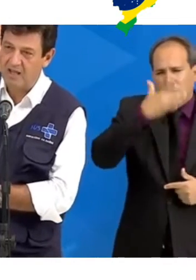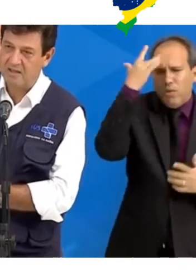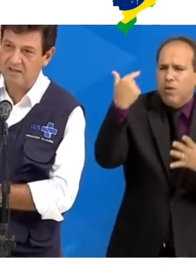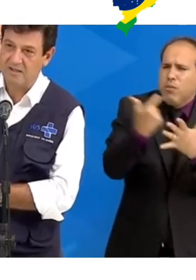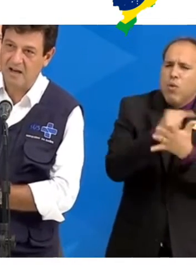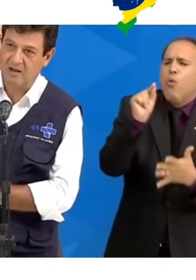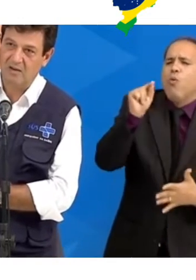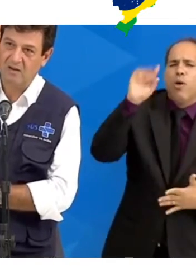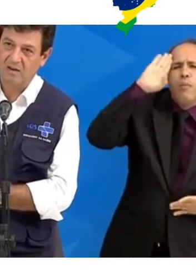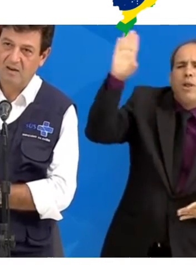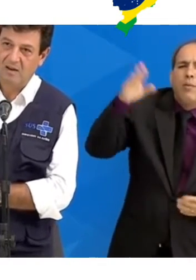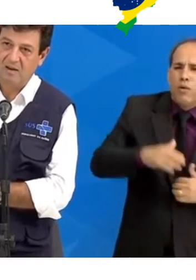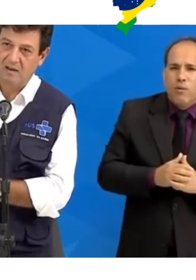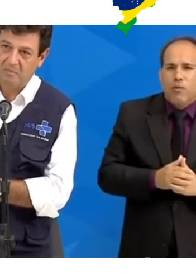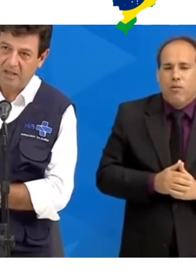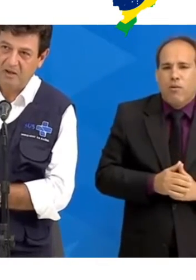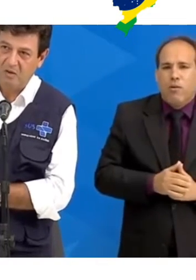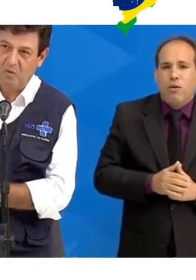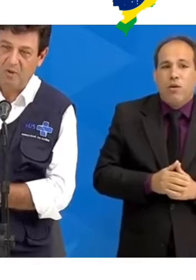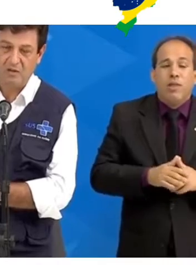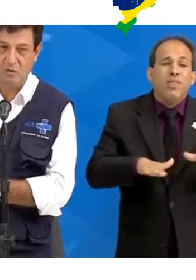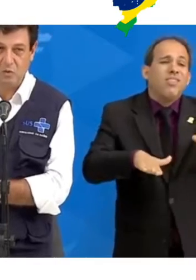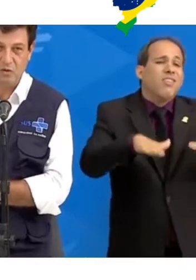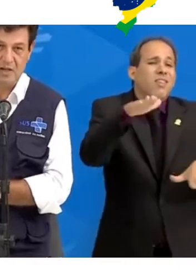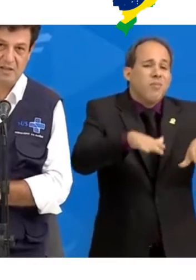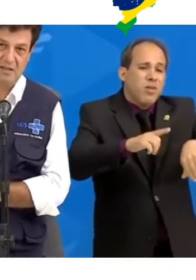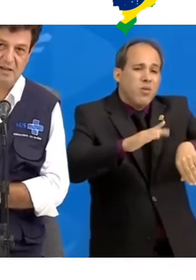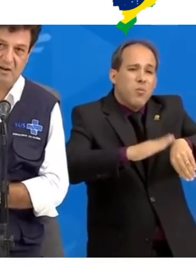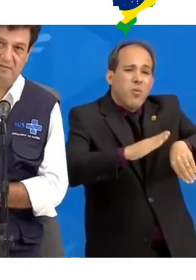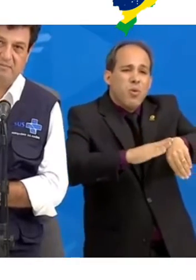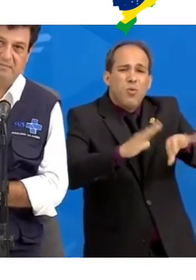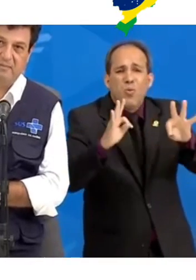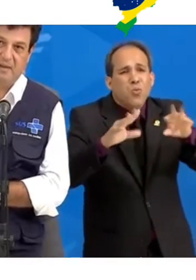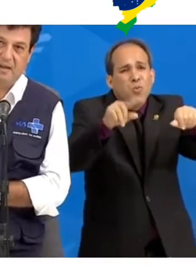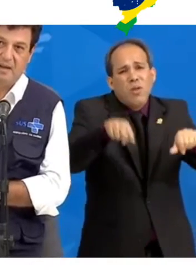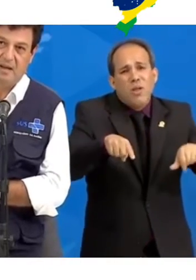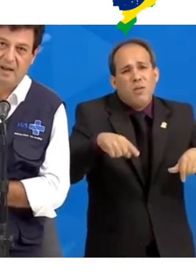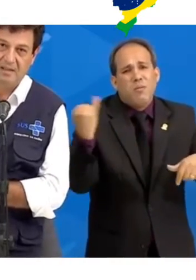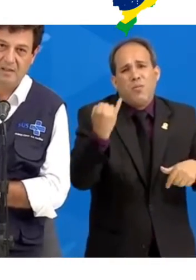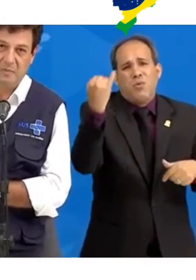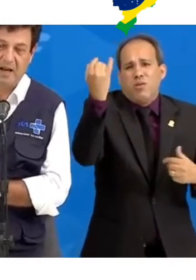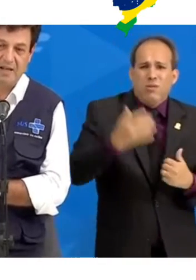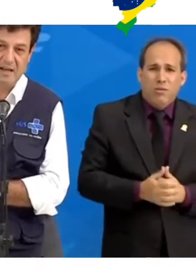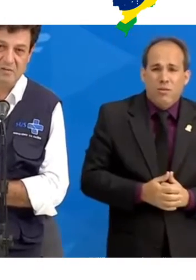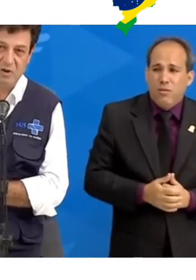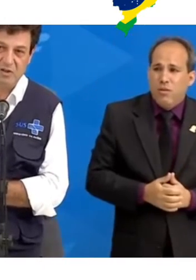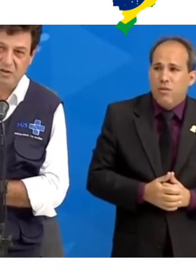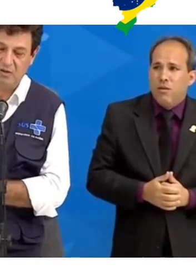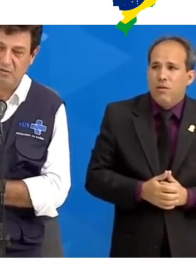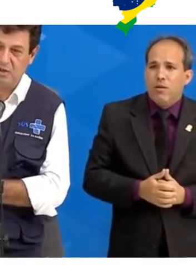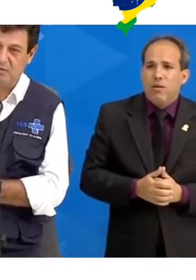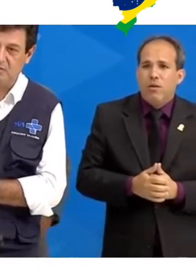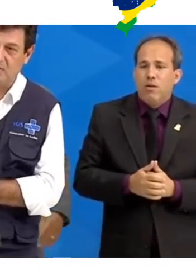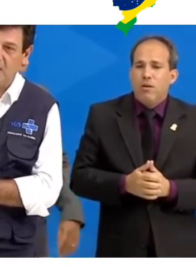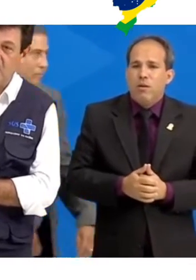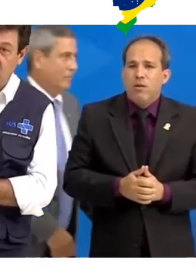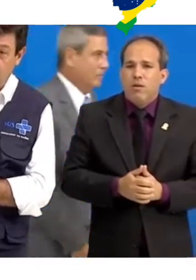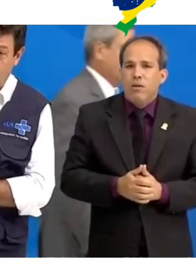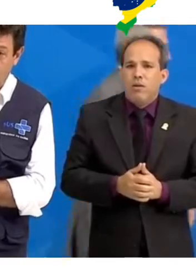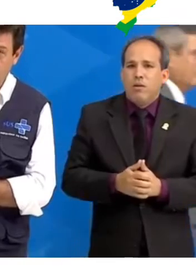o que é essencial, dependendo do momento, tudo é essencial. Essas paralisações eu tenho